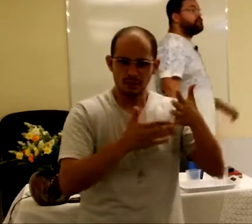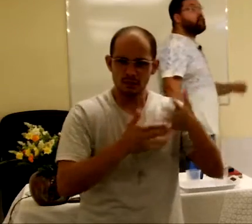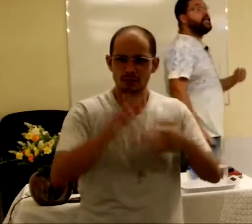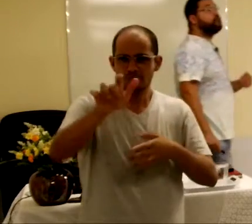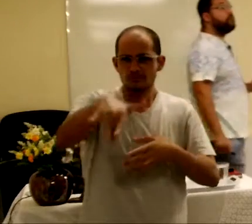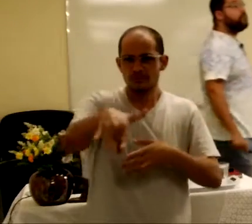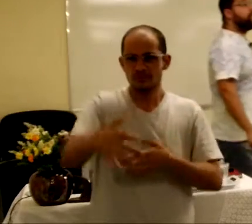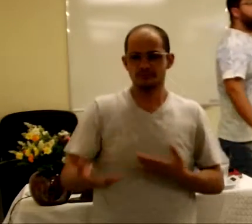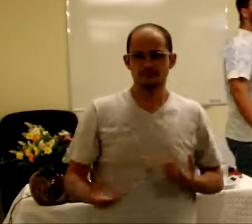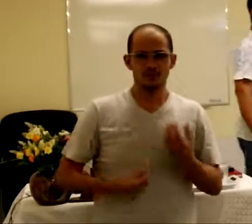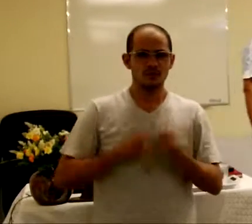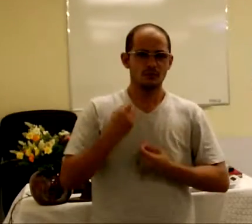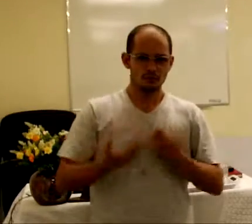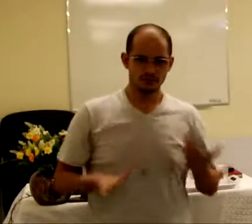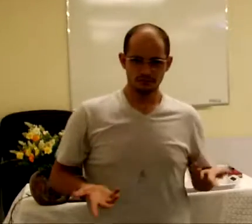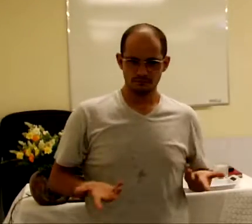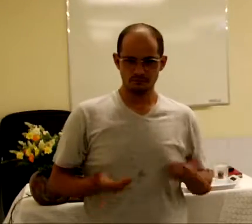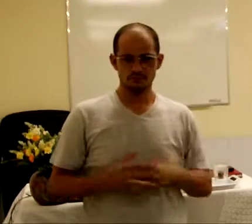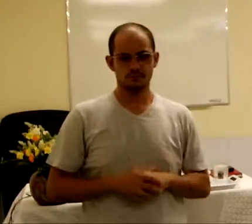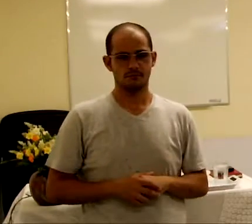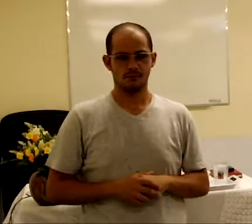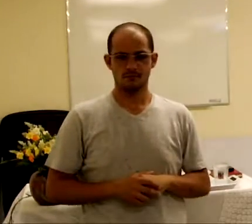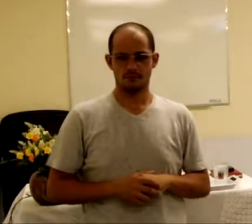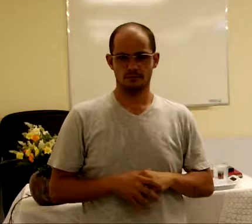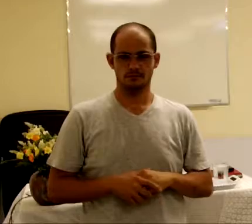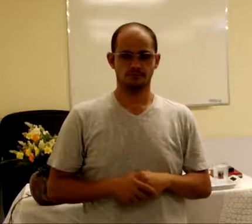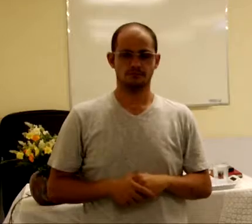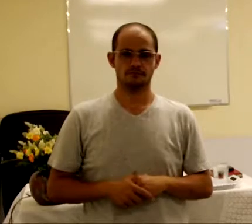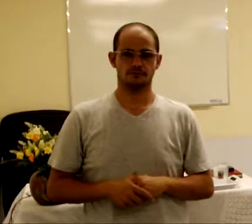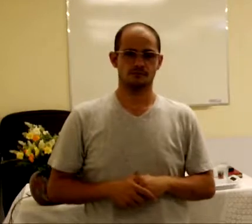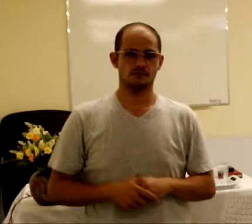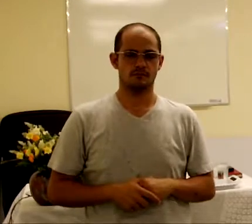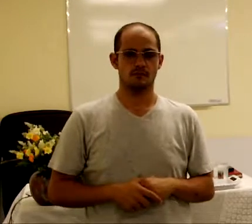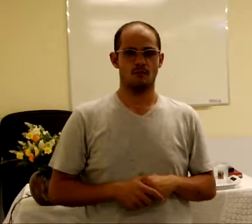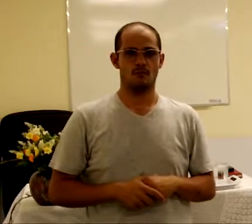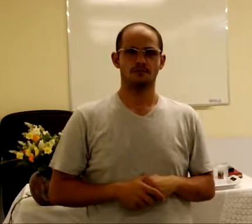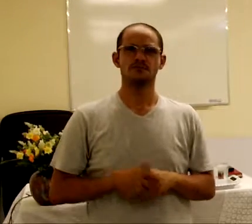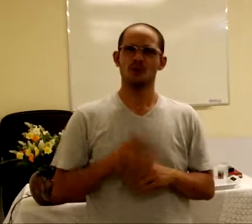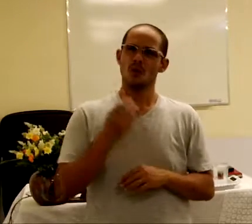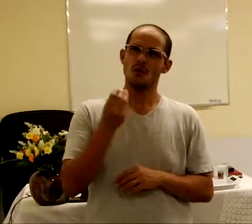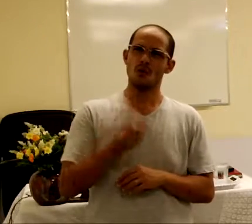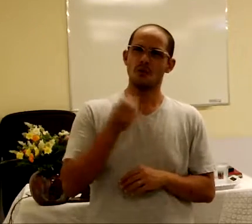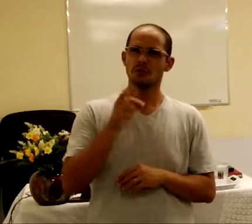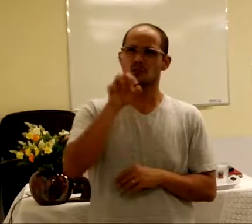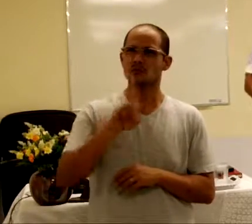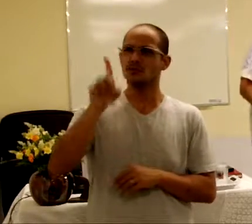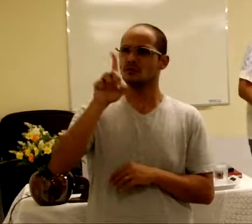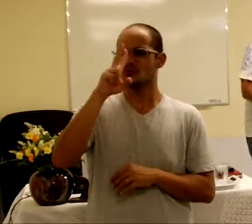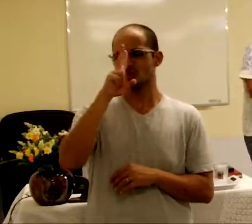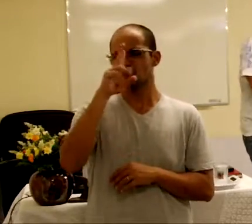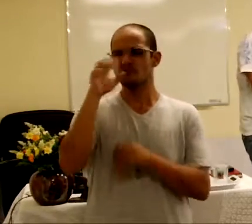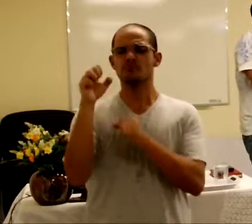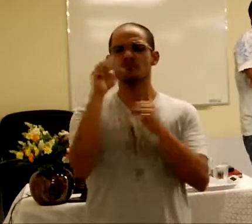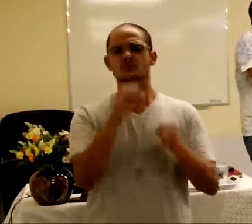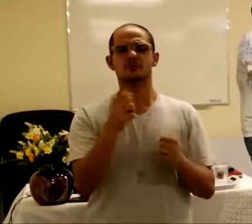aqui é um leitor que fez essa pergunta para Kardec, salvo engano. Como é que Deus é tão poderoso, vai ficar prestando